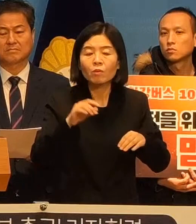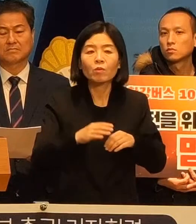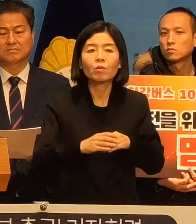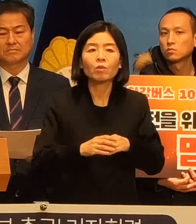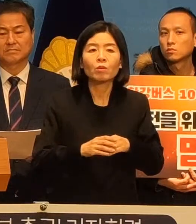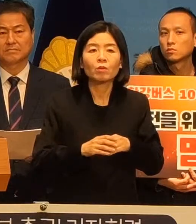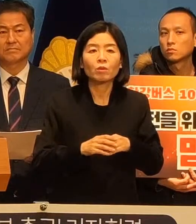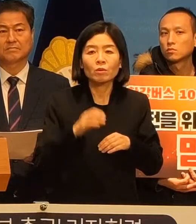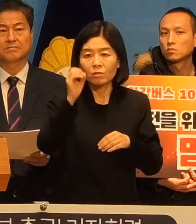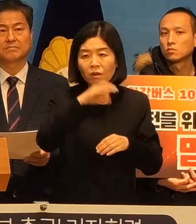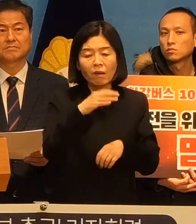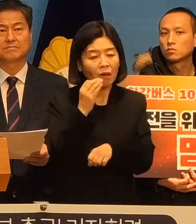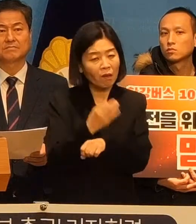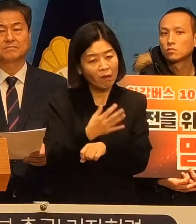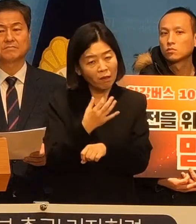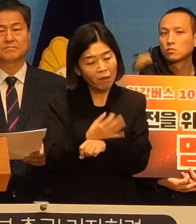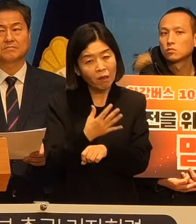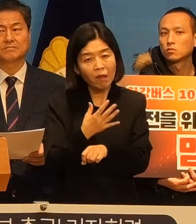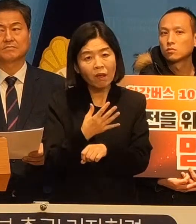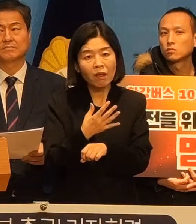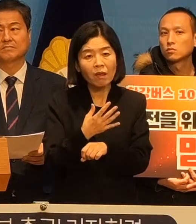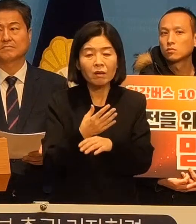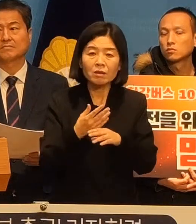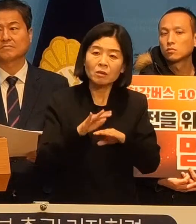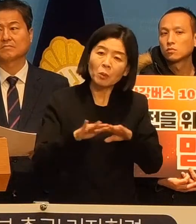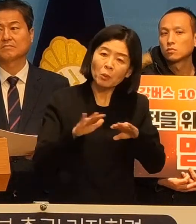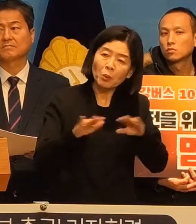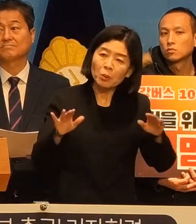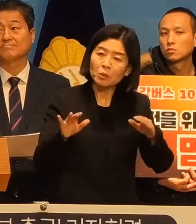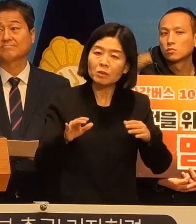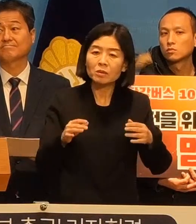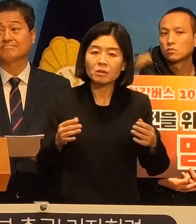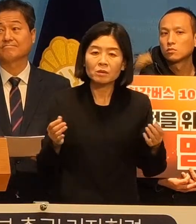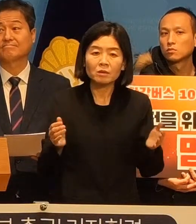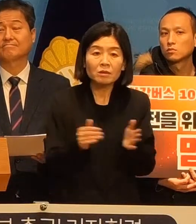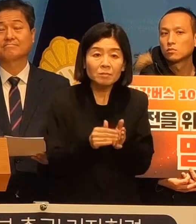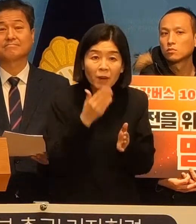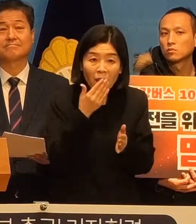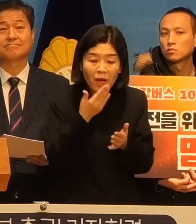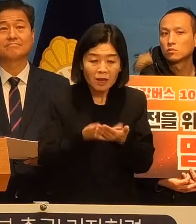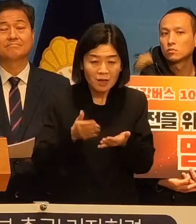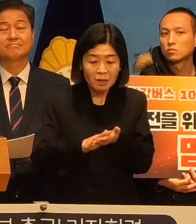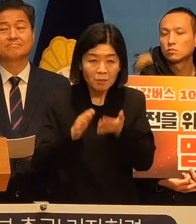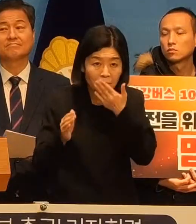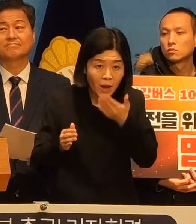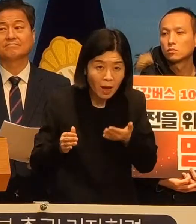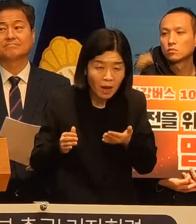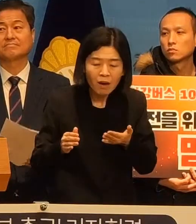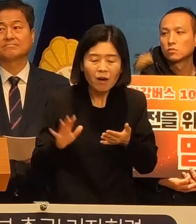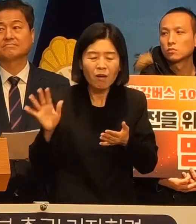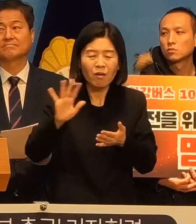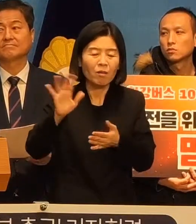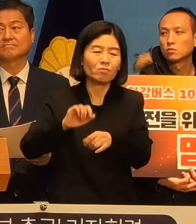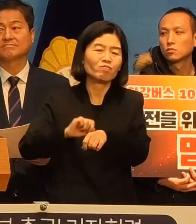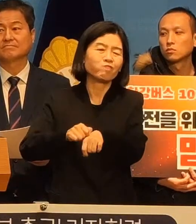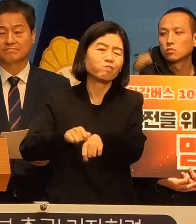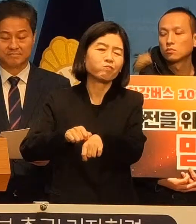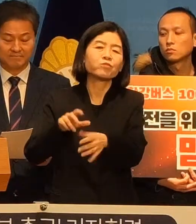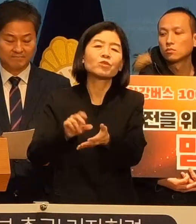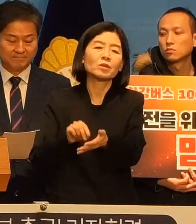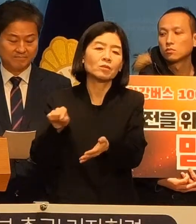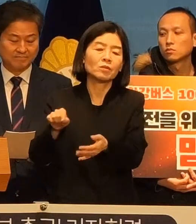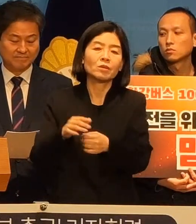단순히 간단한 조치를 통해서 개선할 수 있다고 주장하는 것은 심히 억지입니다. 따라서